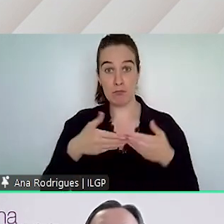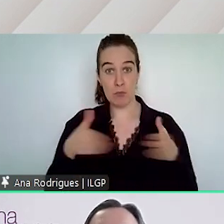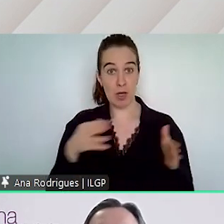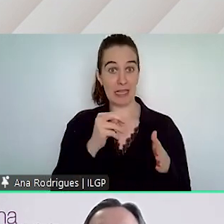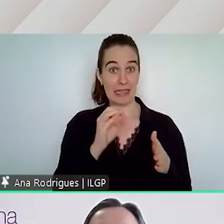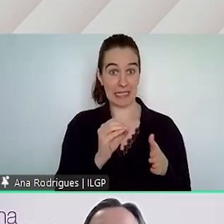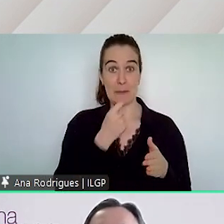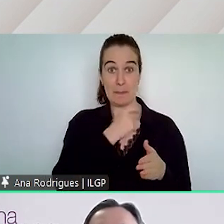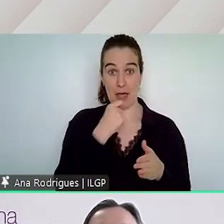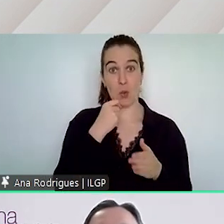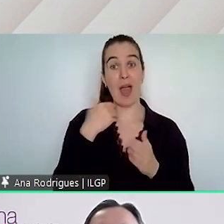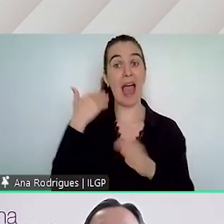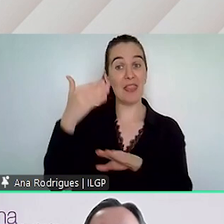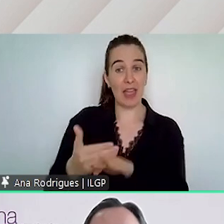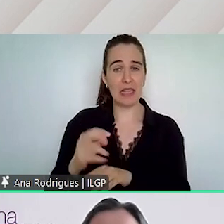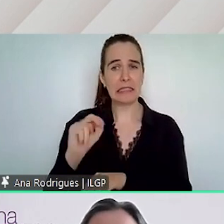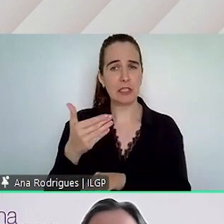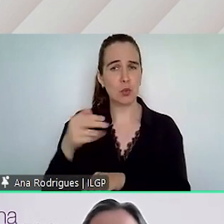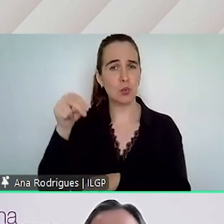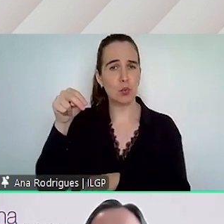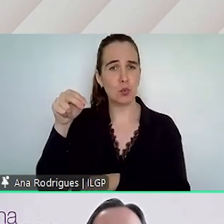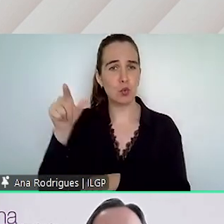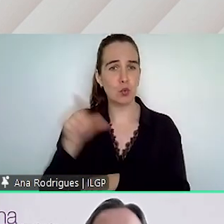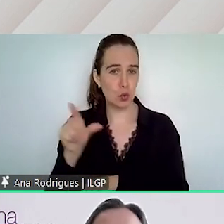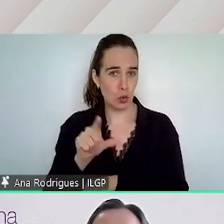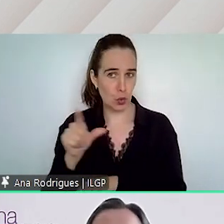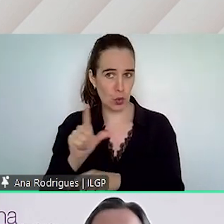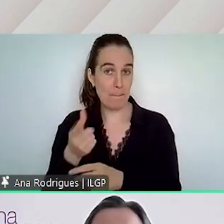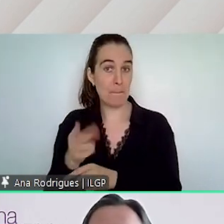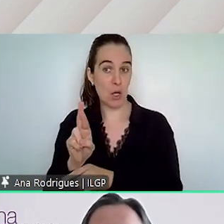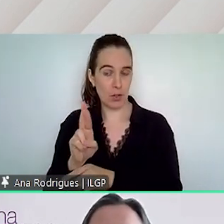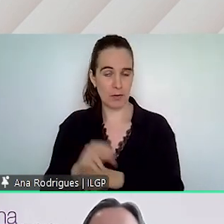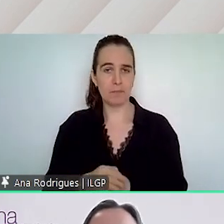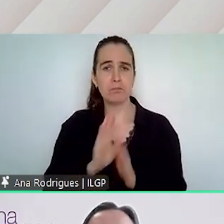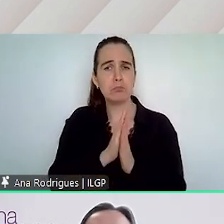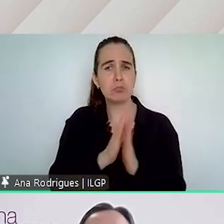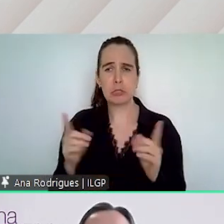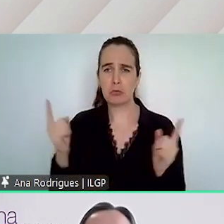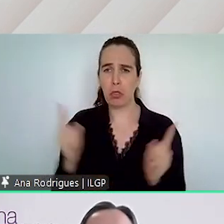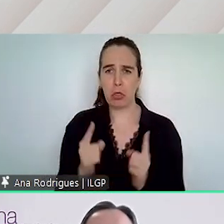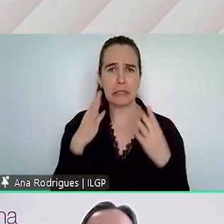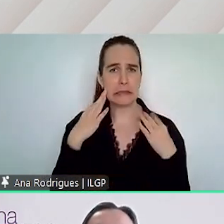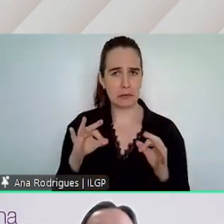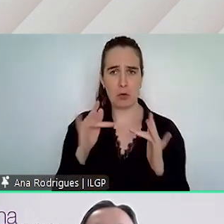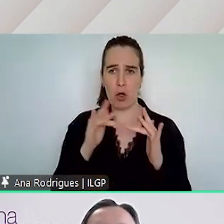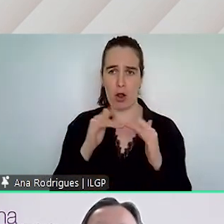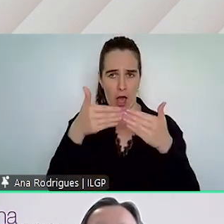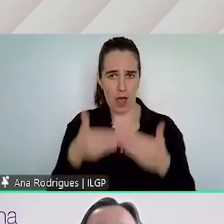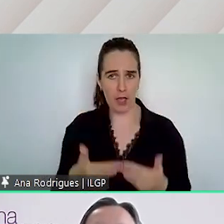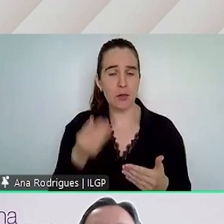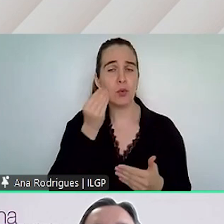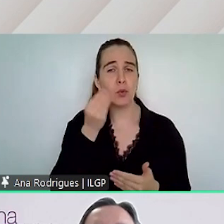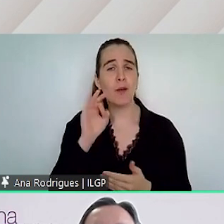à meia-noite do próximo dia 31 de julho. O processo é bastante simples, é feito online, através de